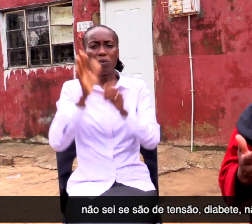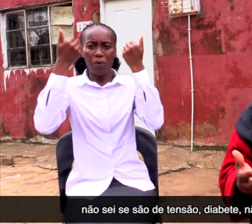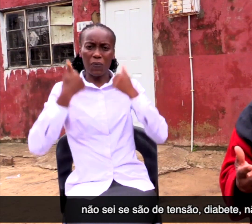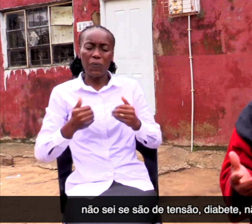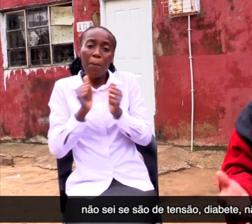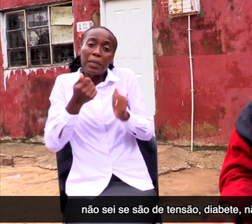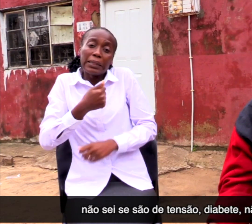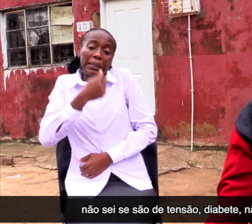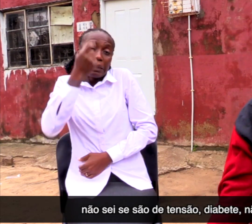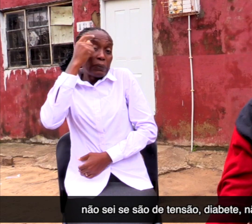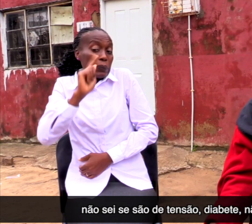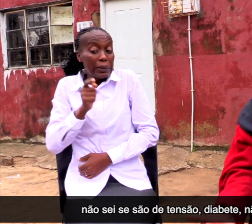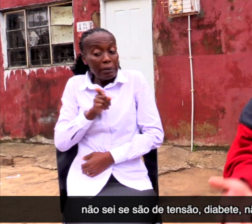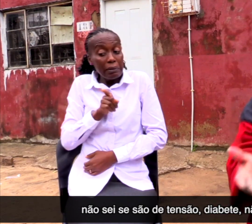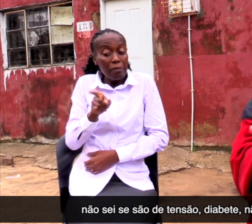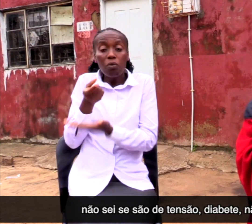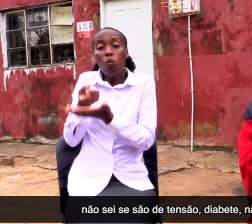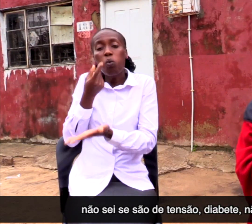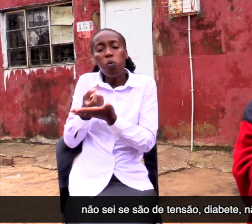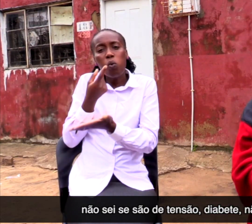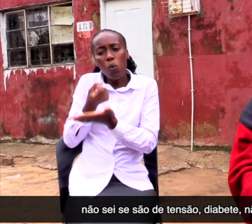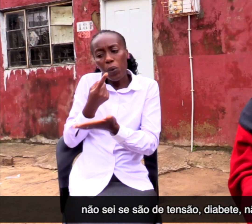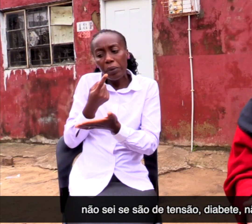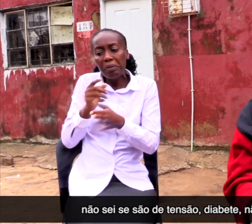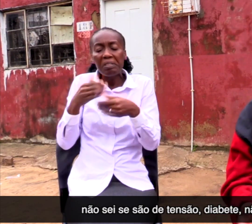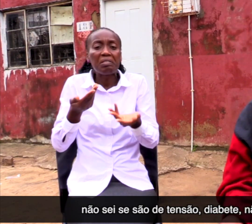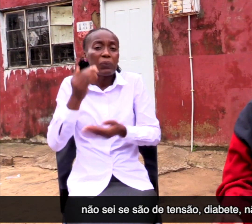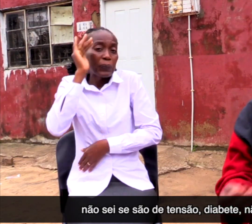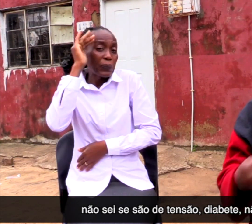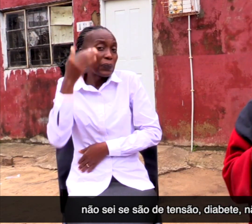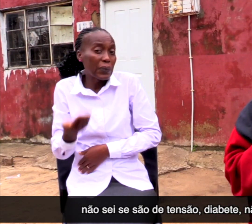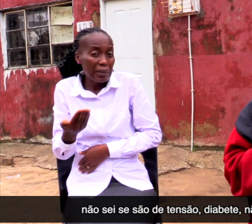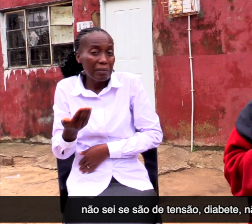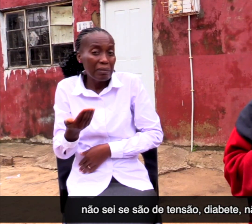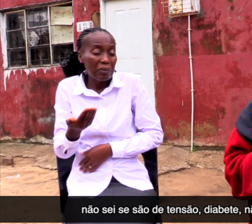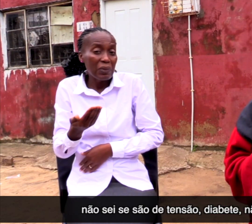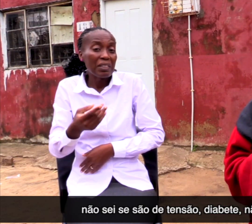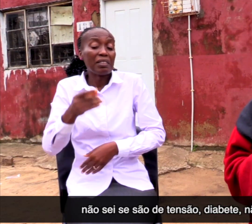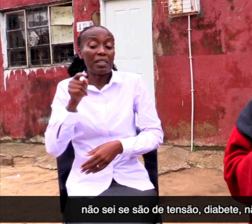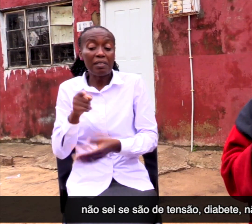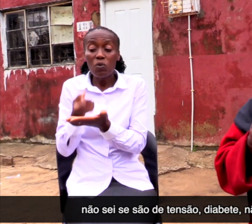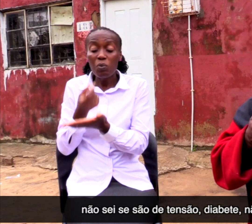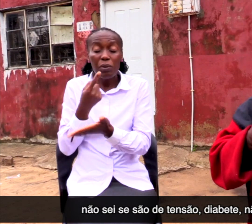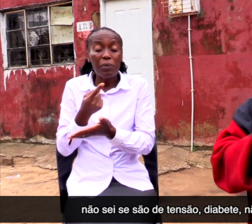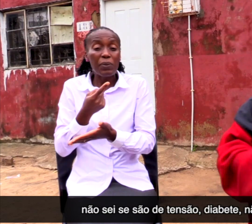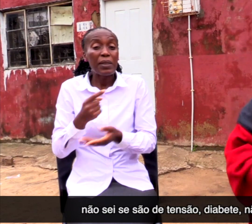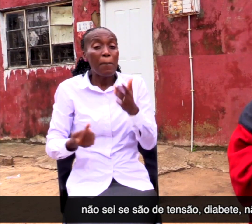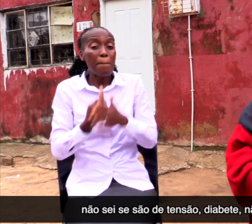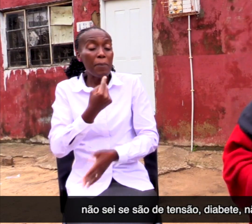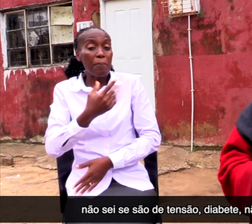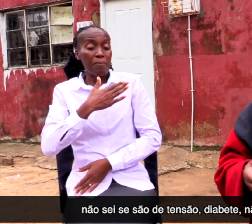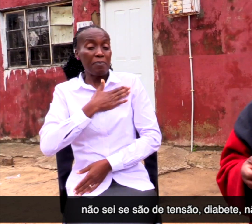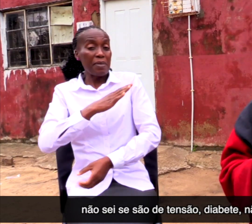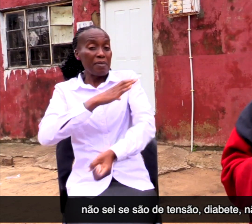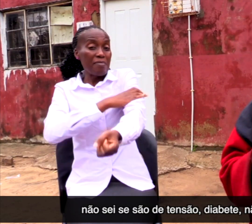não sei se aquele medicamento é que está me dando, não sei o comprimido, não sei de atenção, não sei se é de